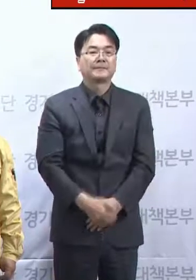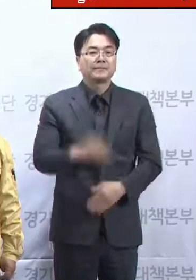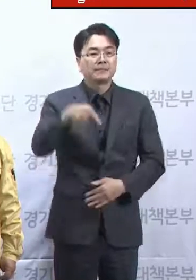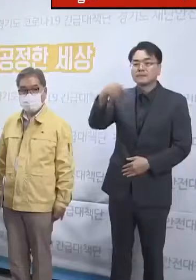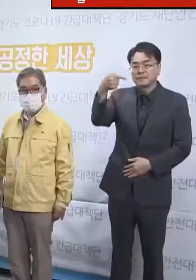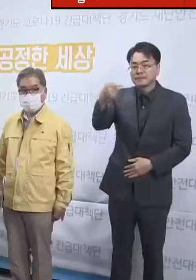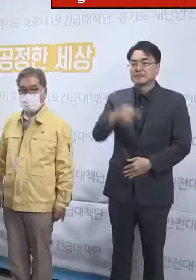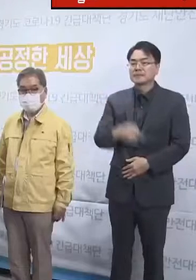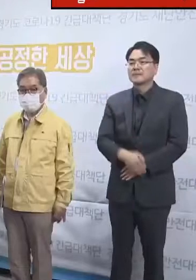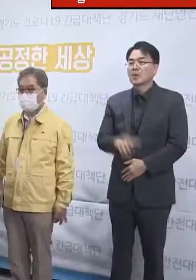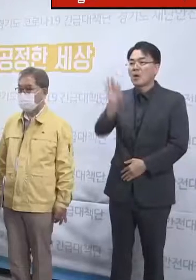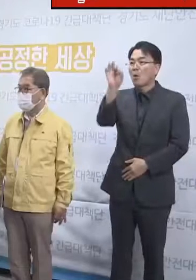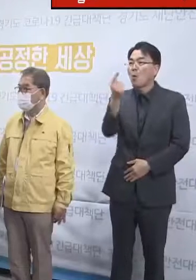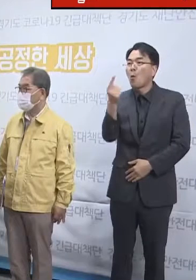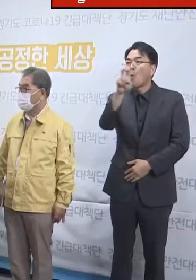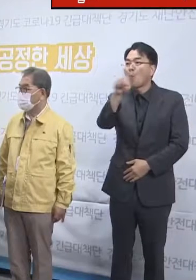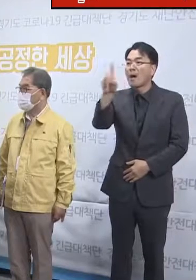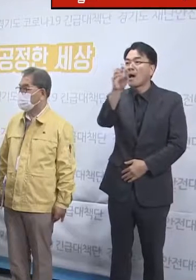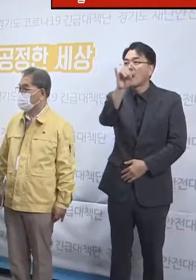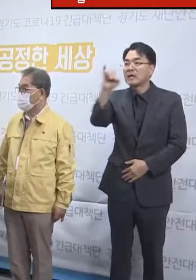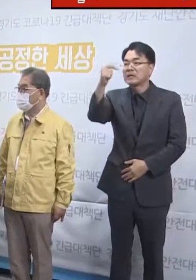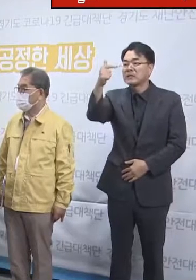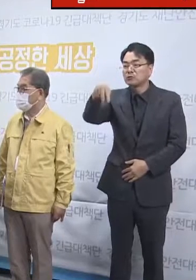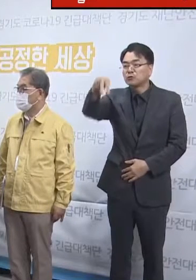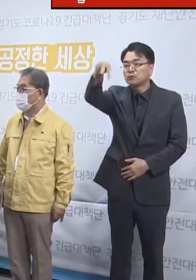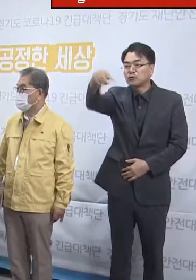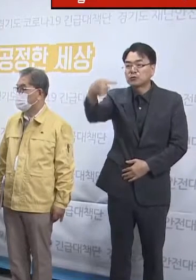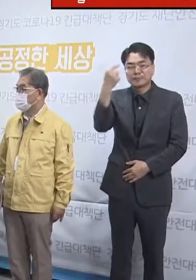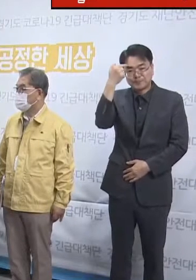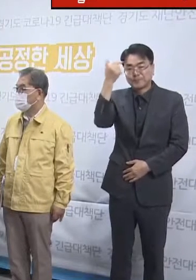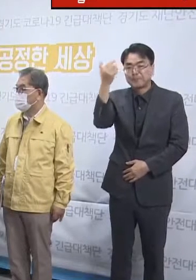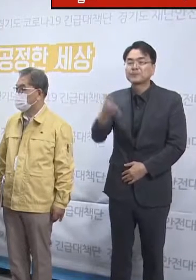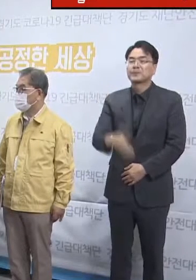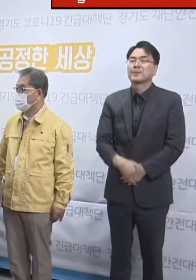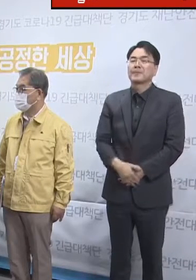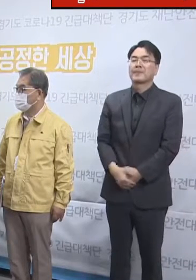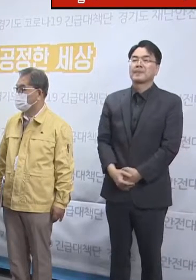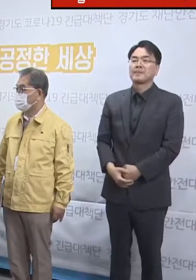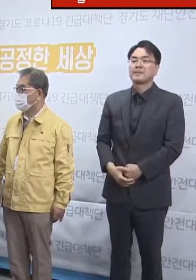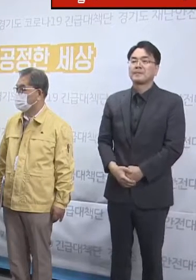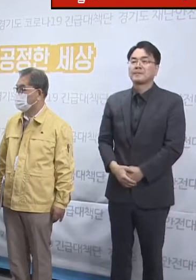다음은 오마이뉴스 박정훈 기자께서 지사님께 질문드렸습니다.